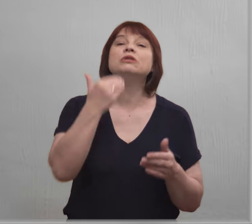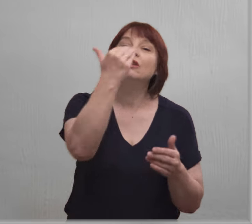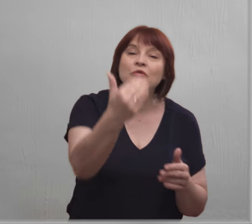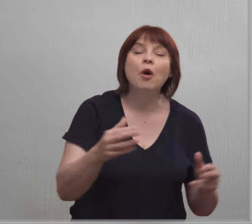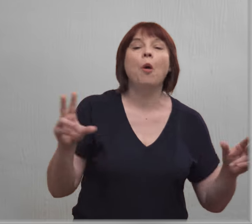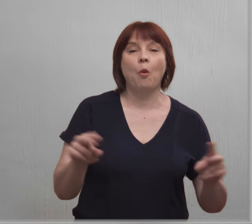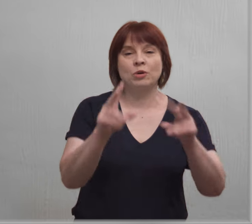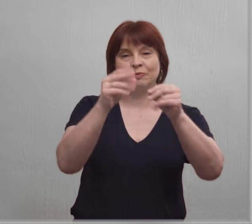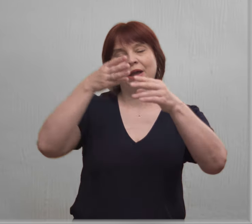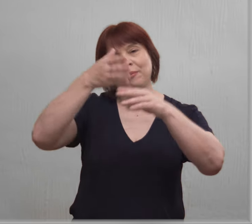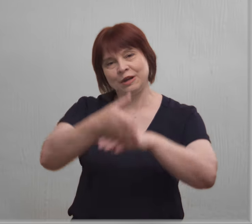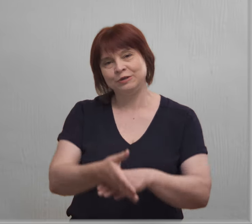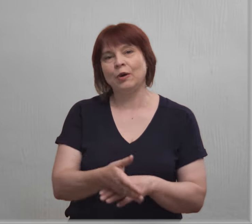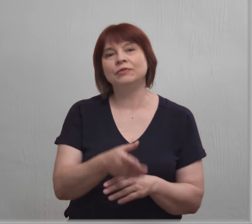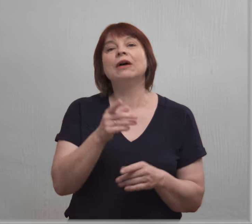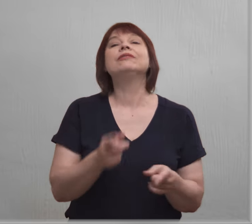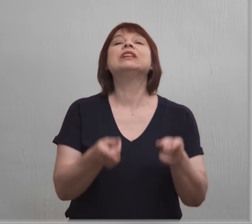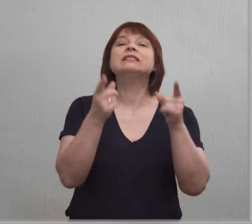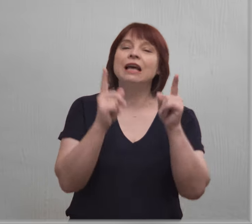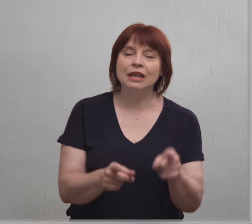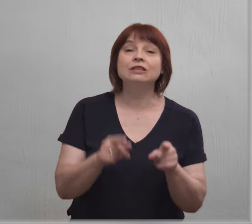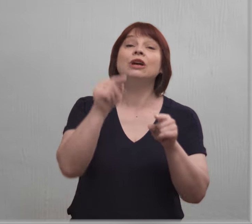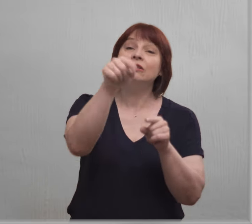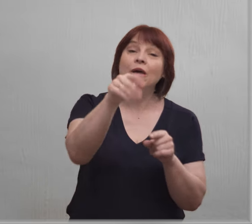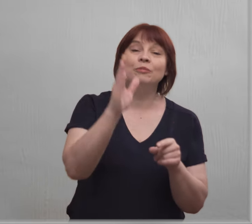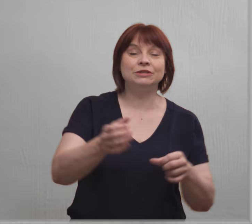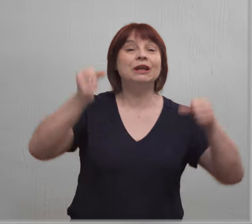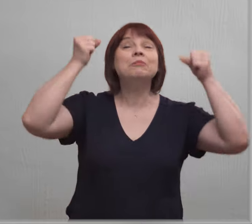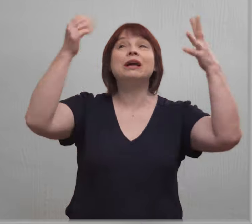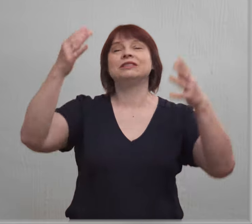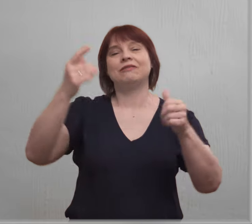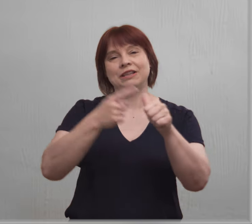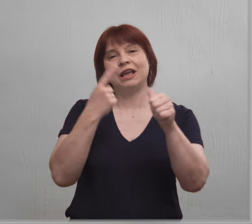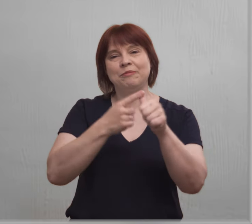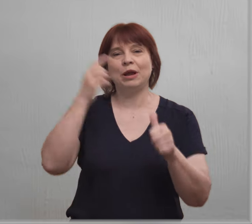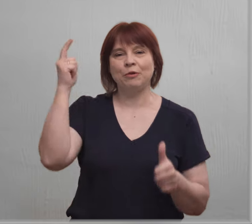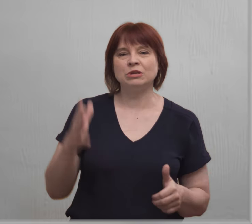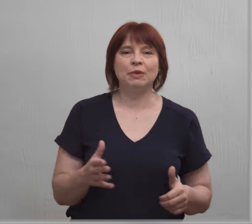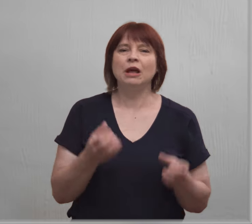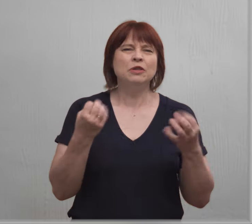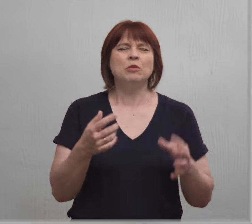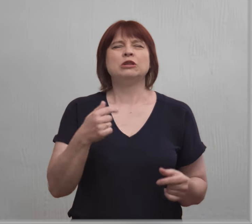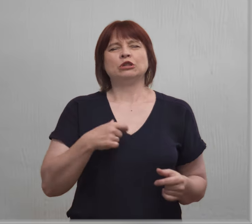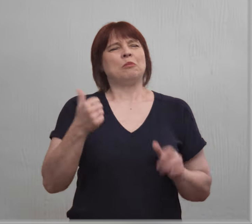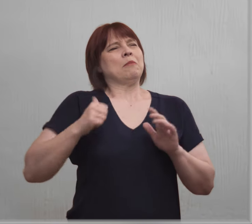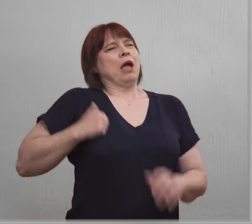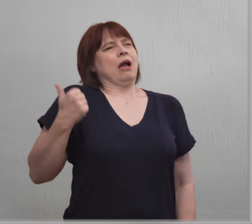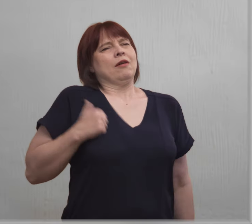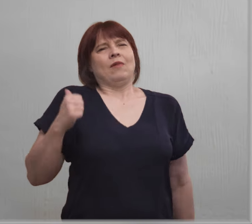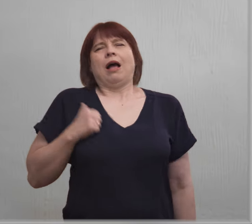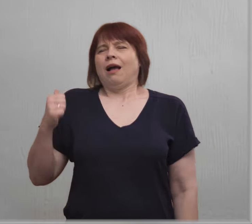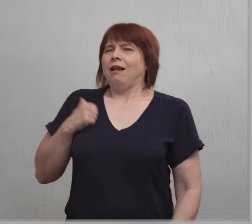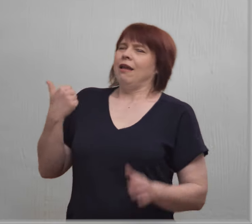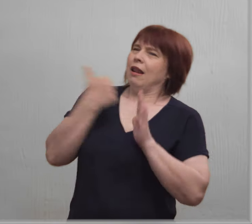Иисуса придет. Настоящее, где прославляется имя Господа. Не где мы как-то поднимаем себя или пытаемся чего-то достичь сами,